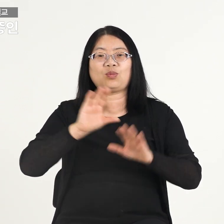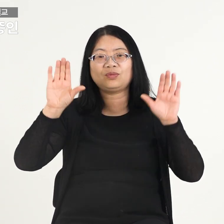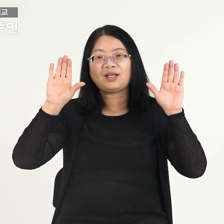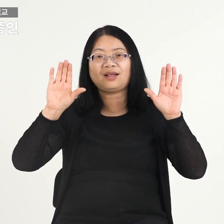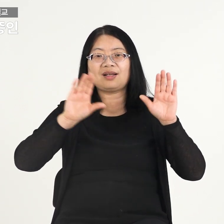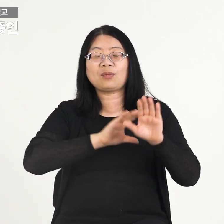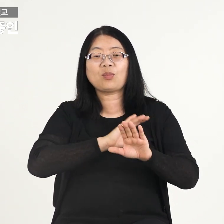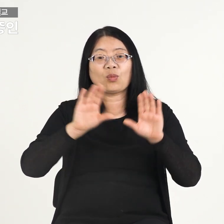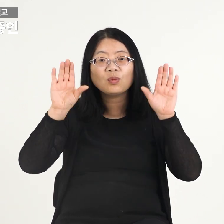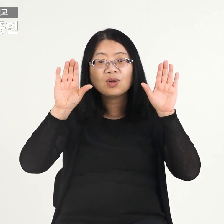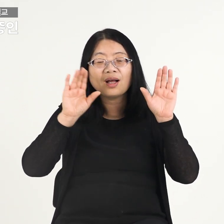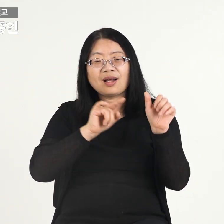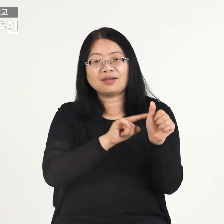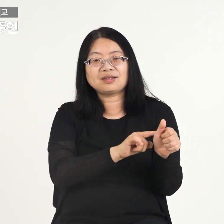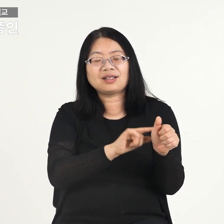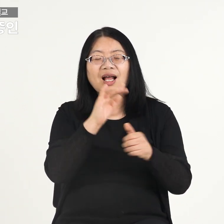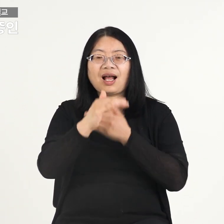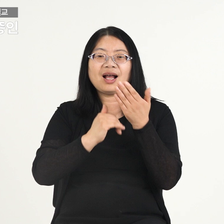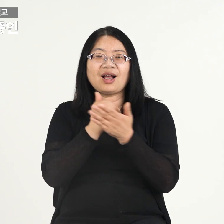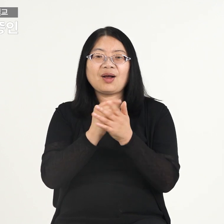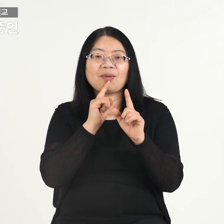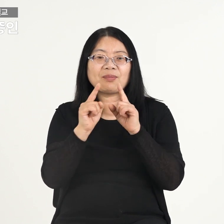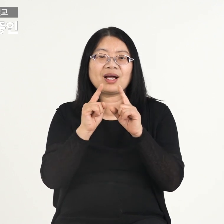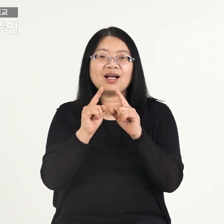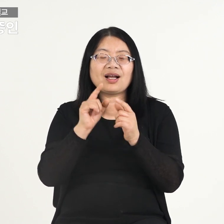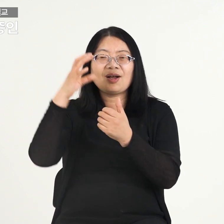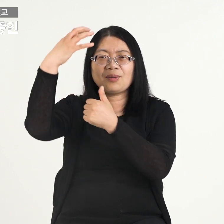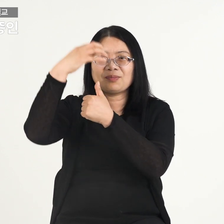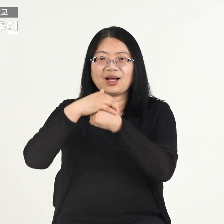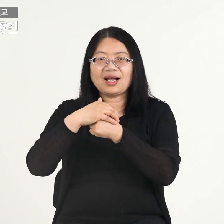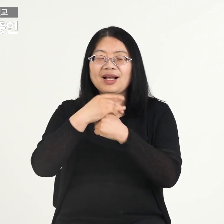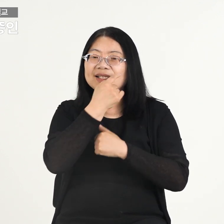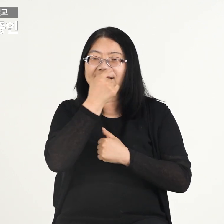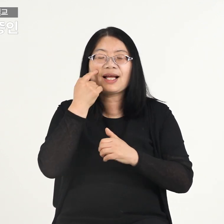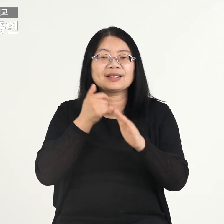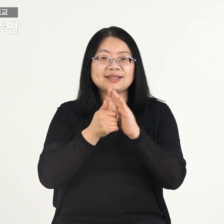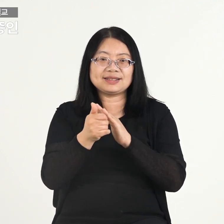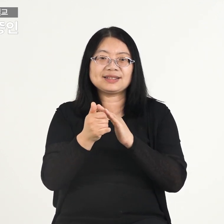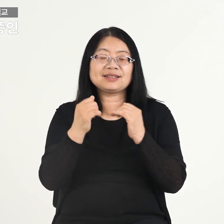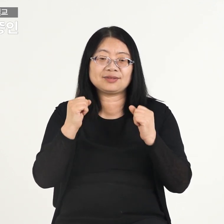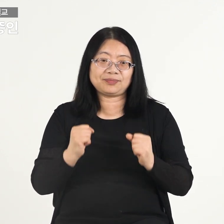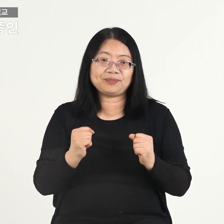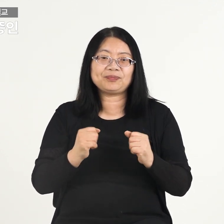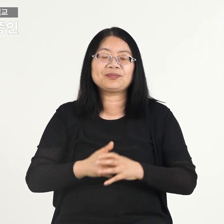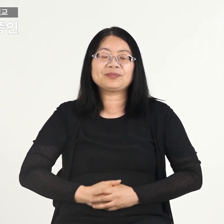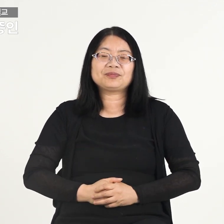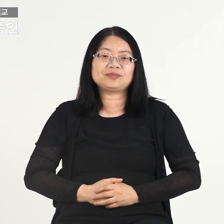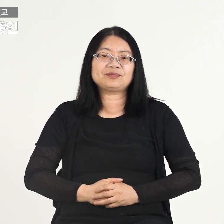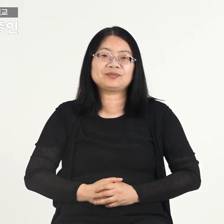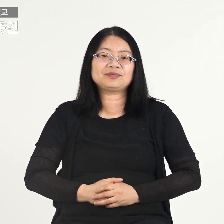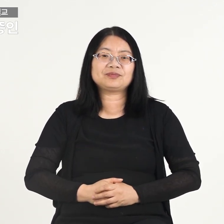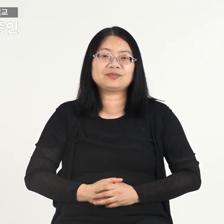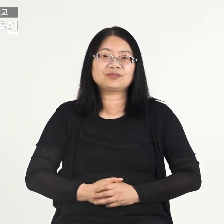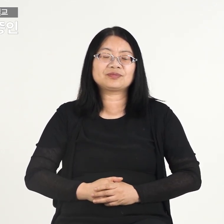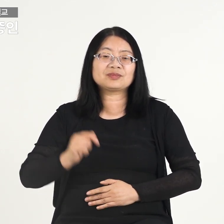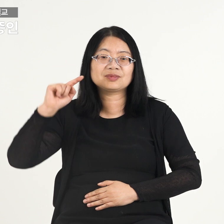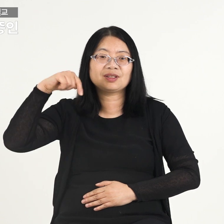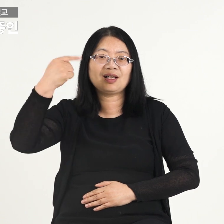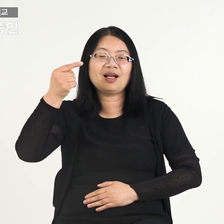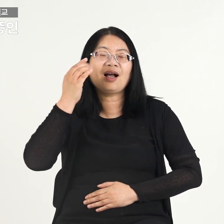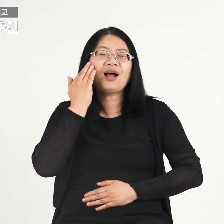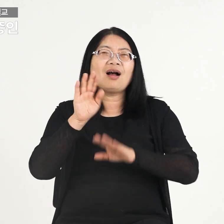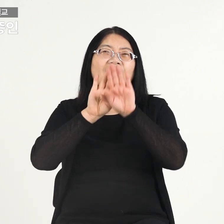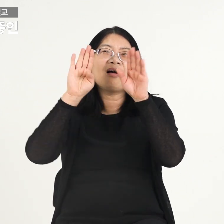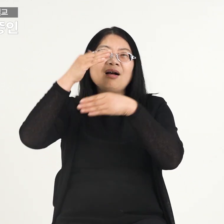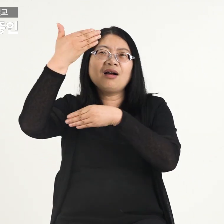그래서 모세는 말씀을 수여받은 상징적인 존재예요. 모세. 그 다음에 하늘을